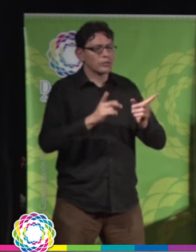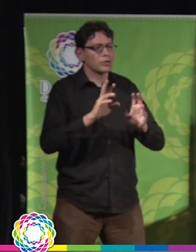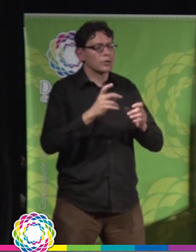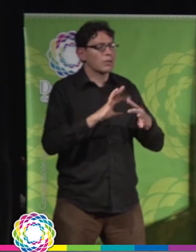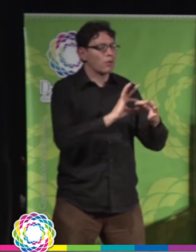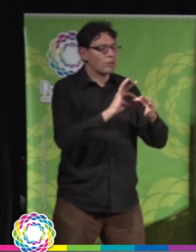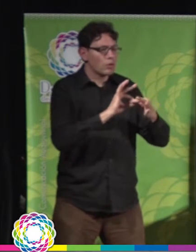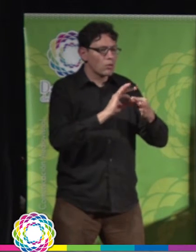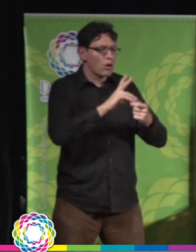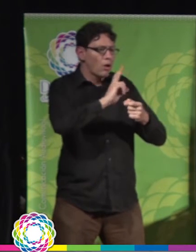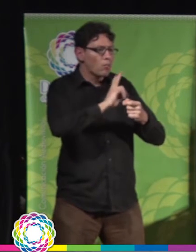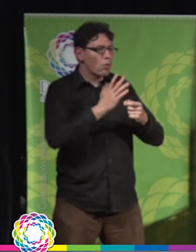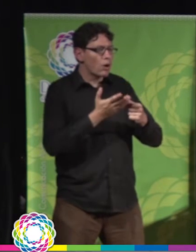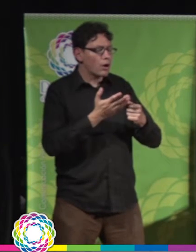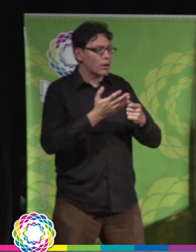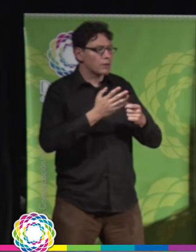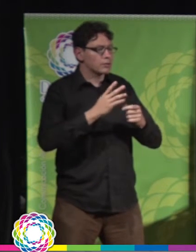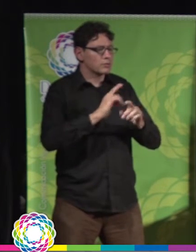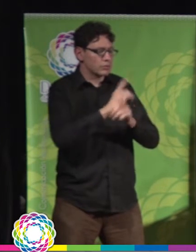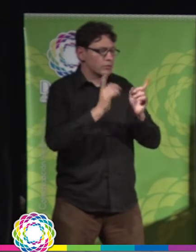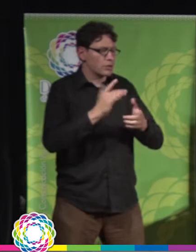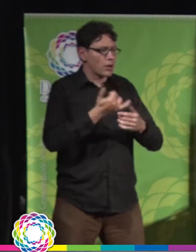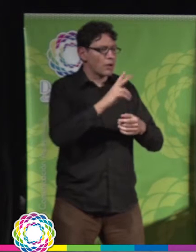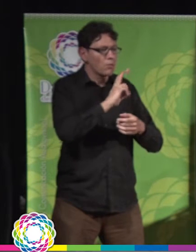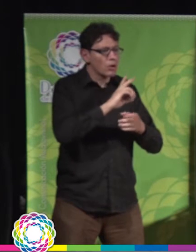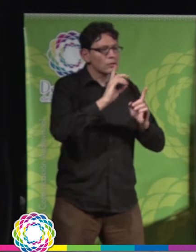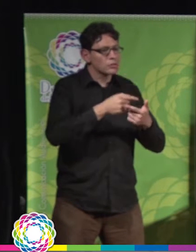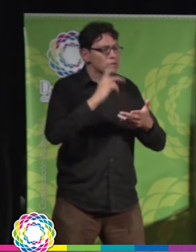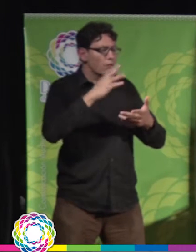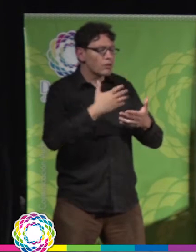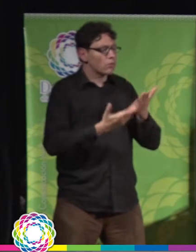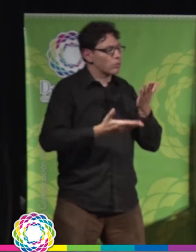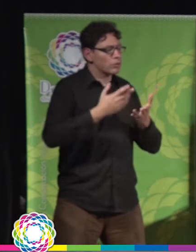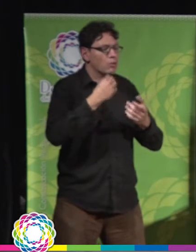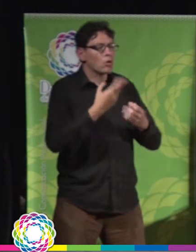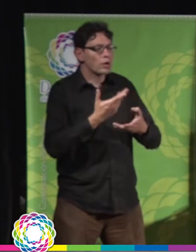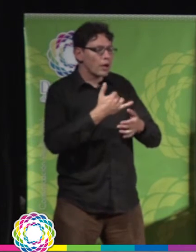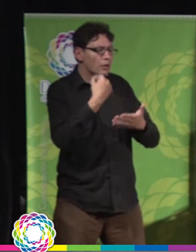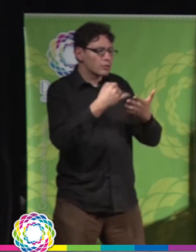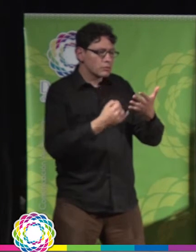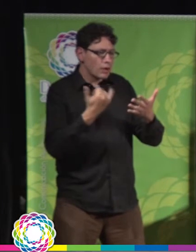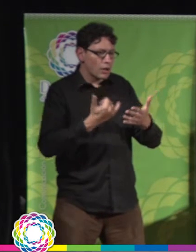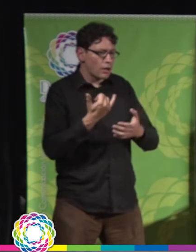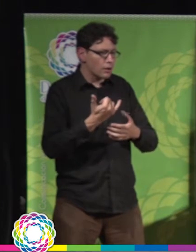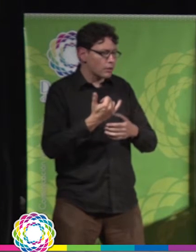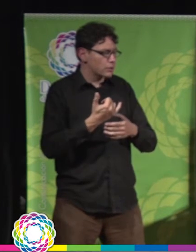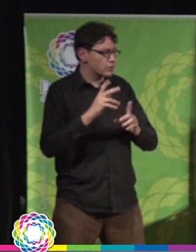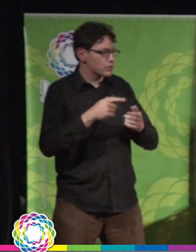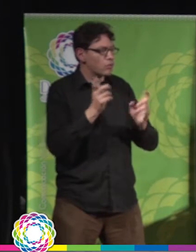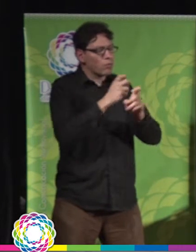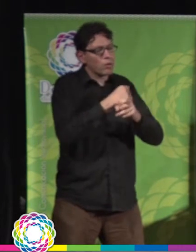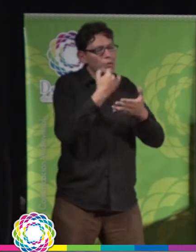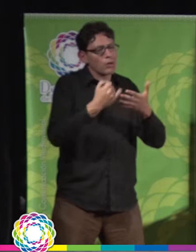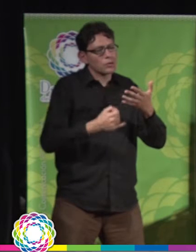problematiza, menos aún cuando se trabaja la problemática del ausentismo, ¿sí? Además como problemática y no como